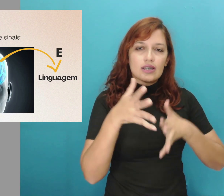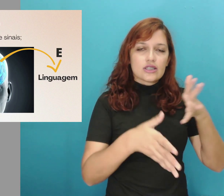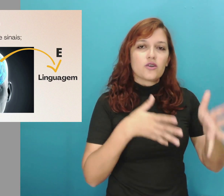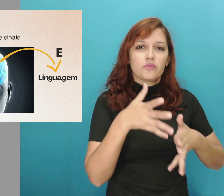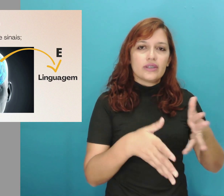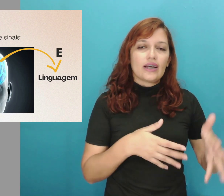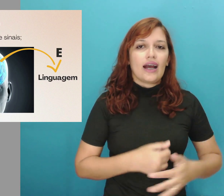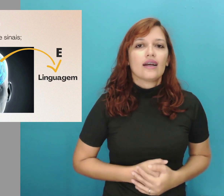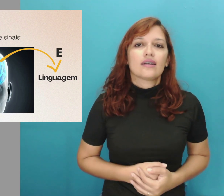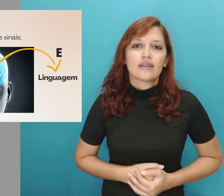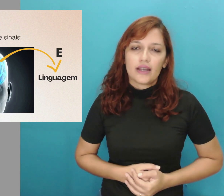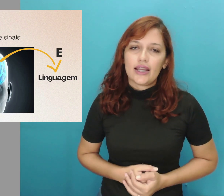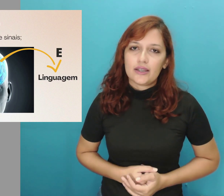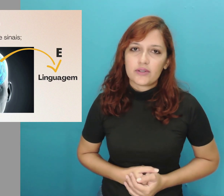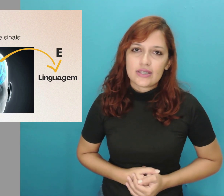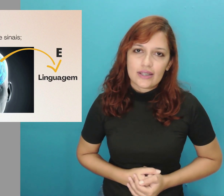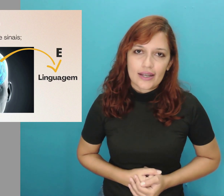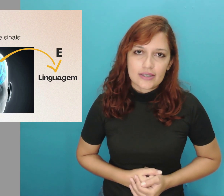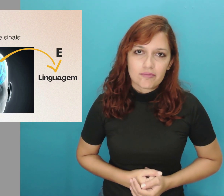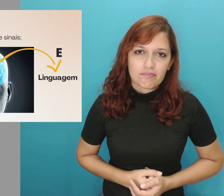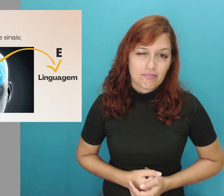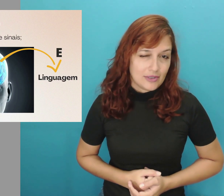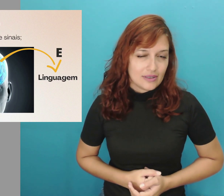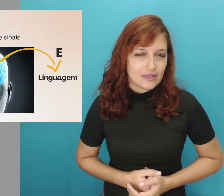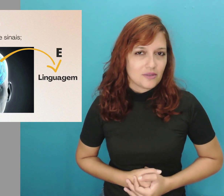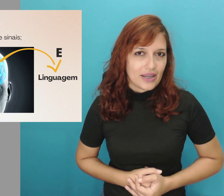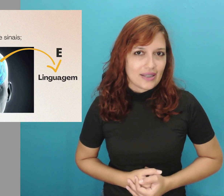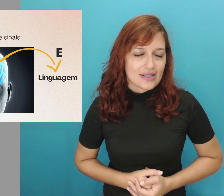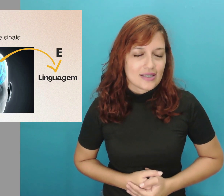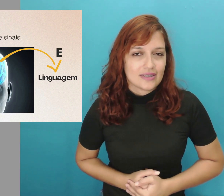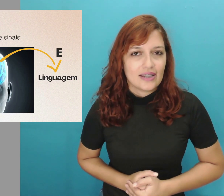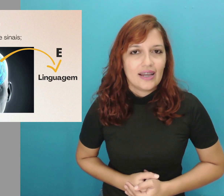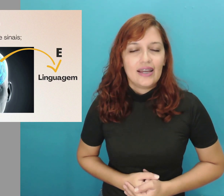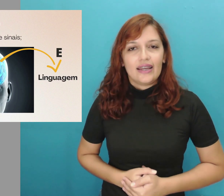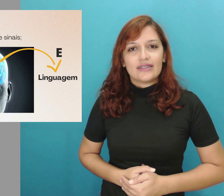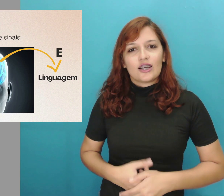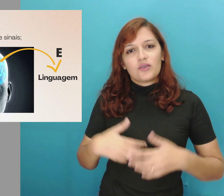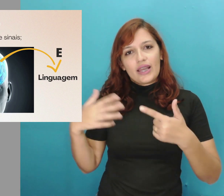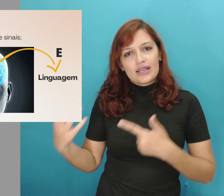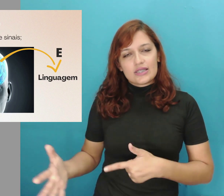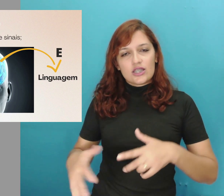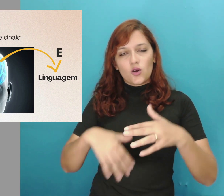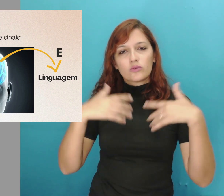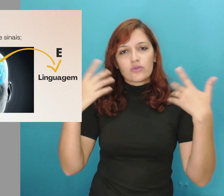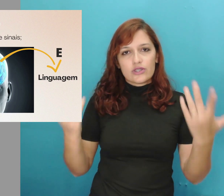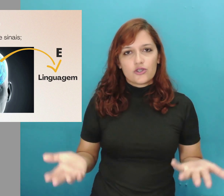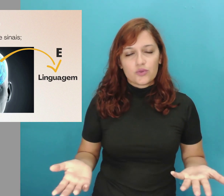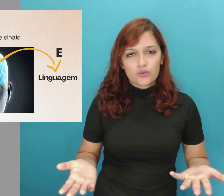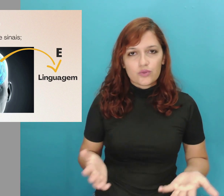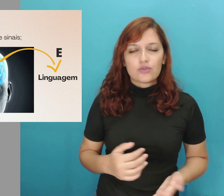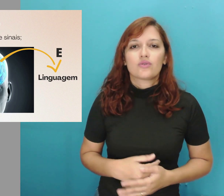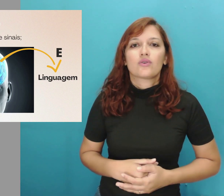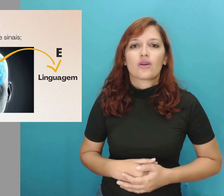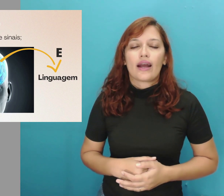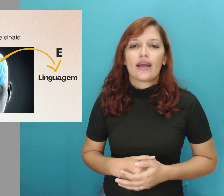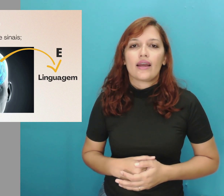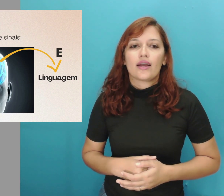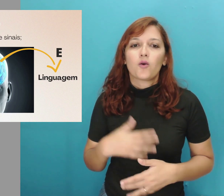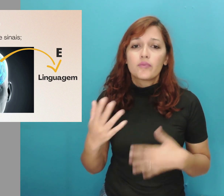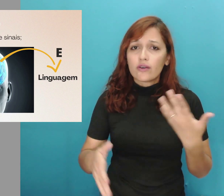se comunicar em língua de sinais. Não é interessante? Então, esse e outros estudos